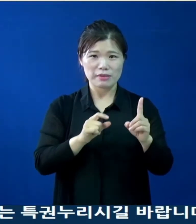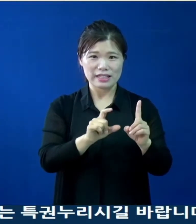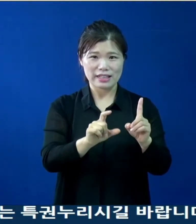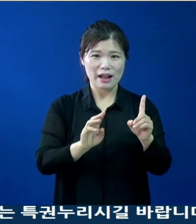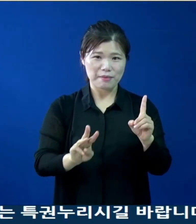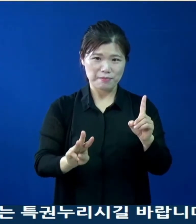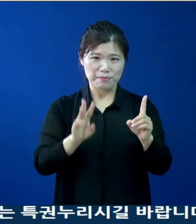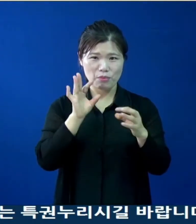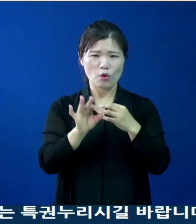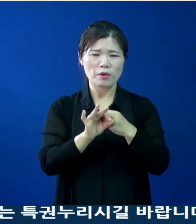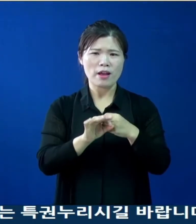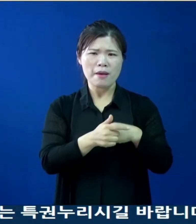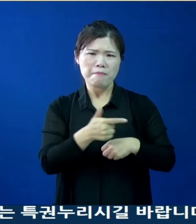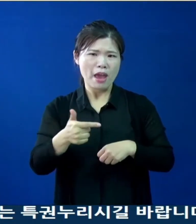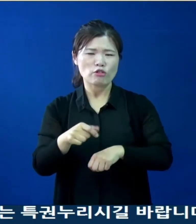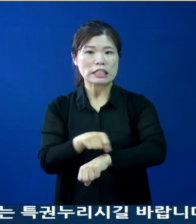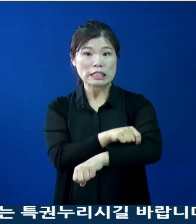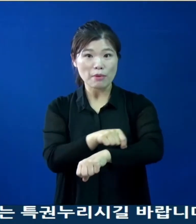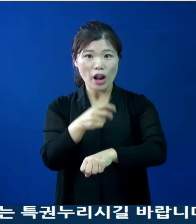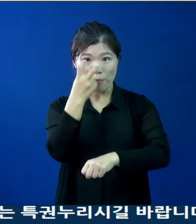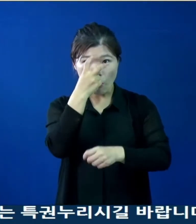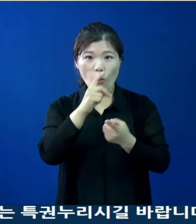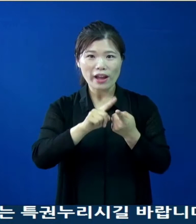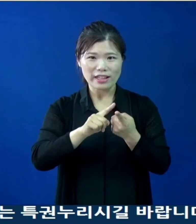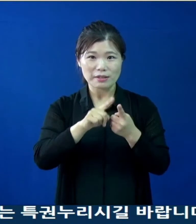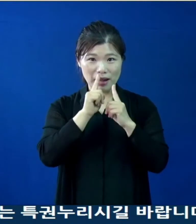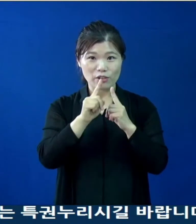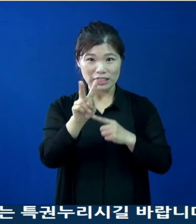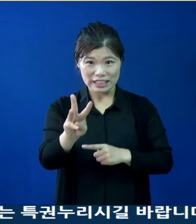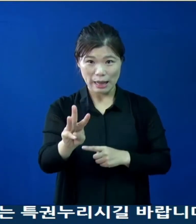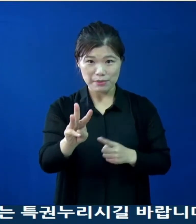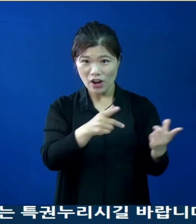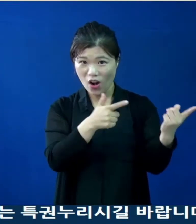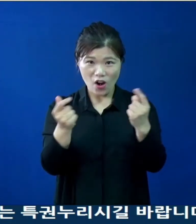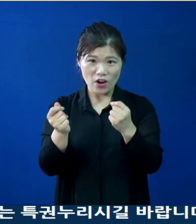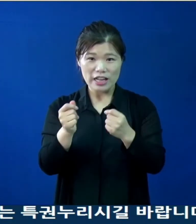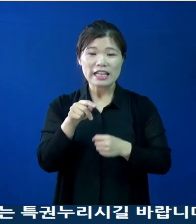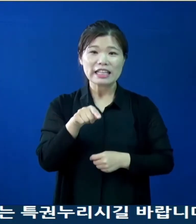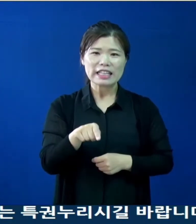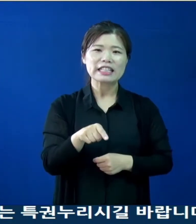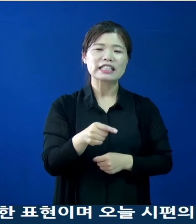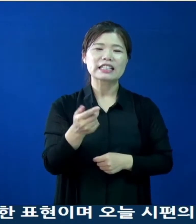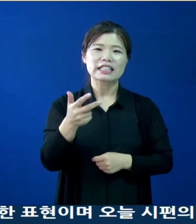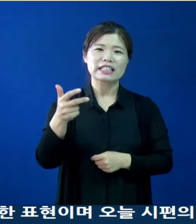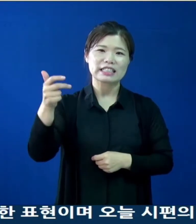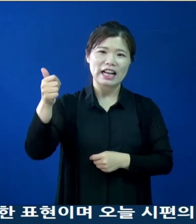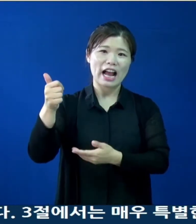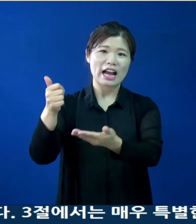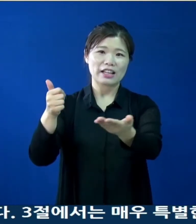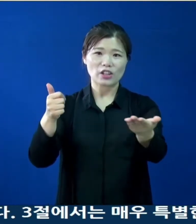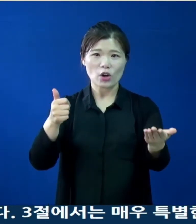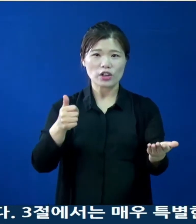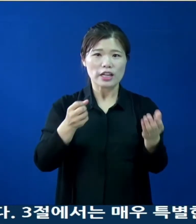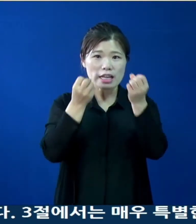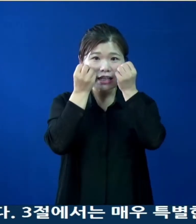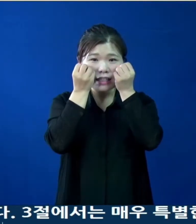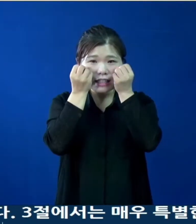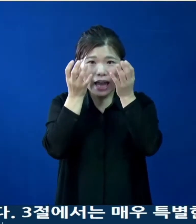특별한 보호를 설명하고 있는데 같이 한번 3절을 읽어보십시다. 이는 그가 너를 새